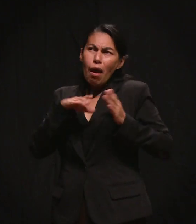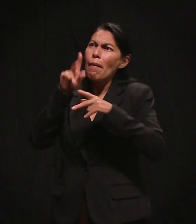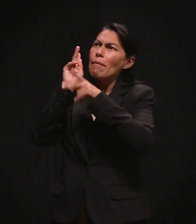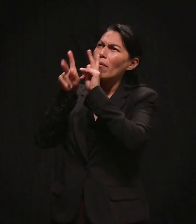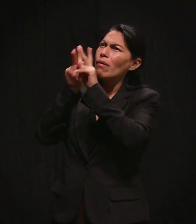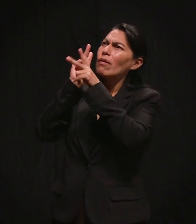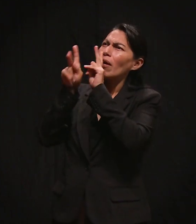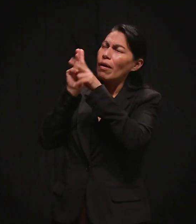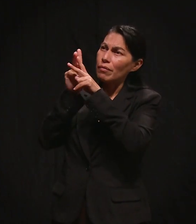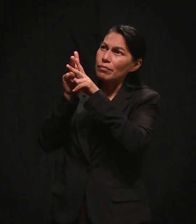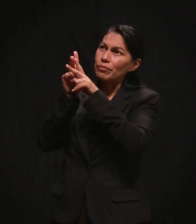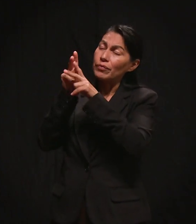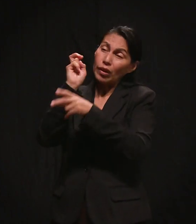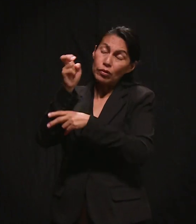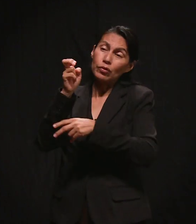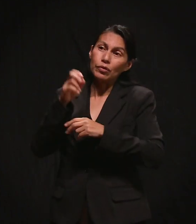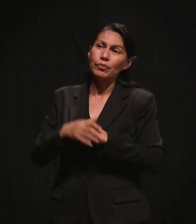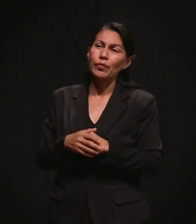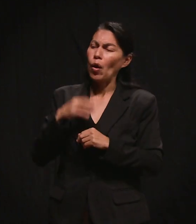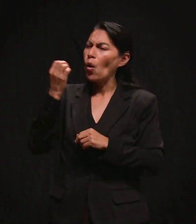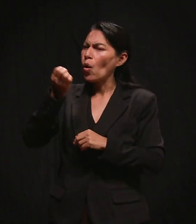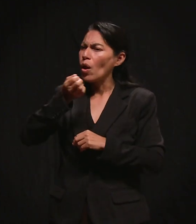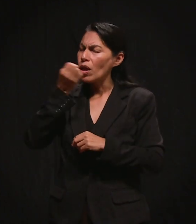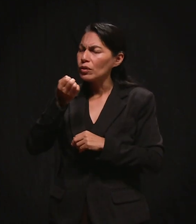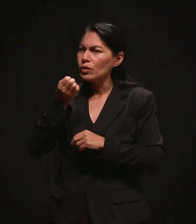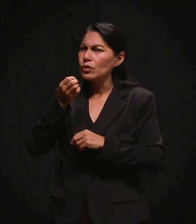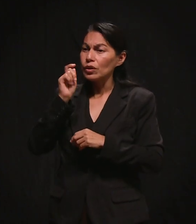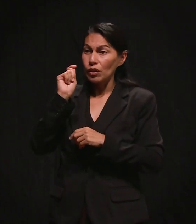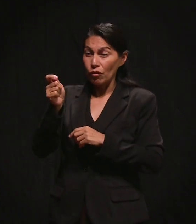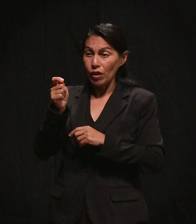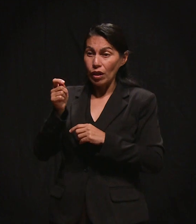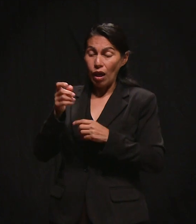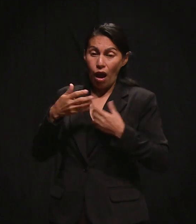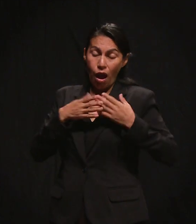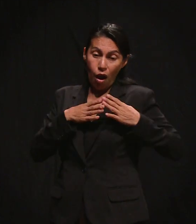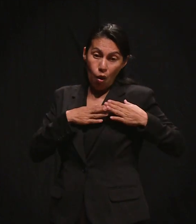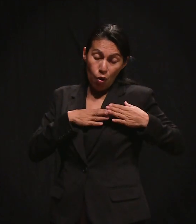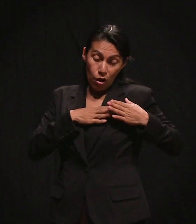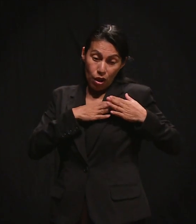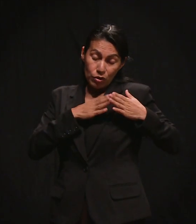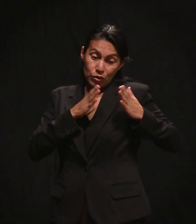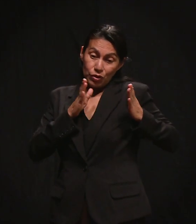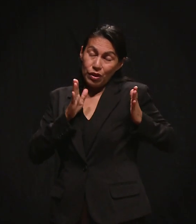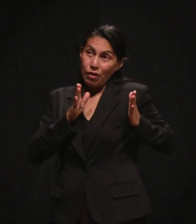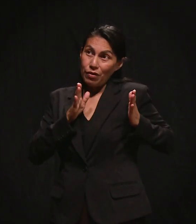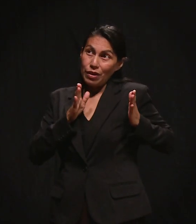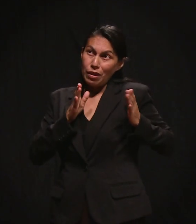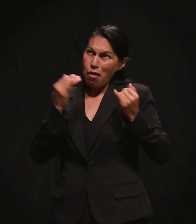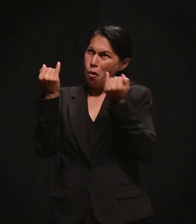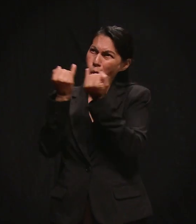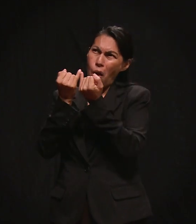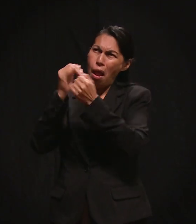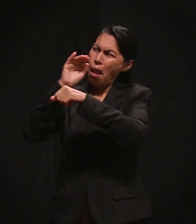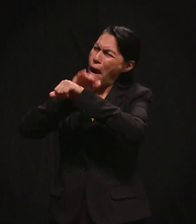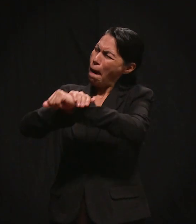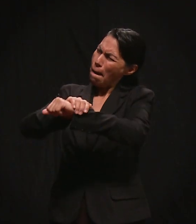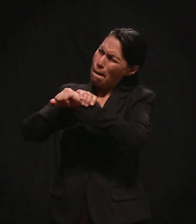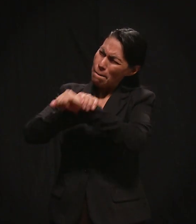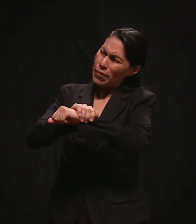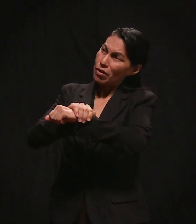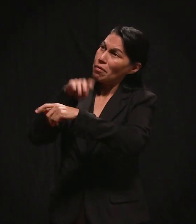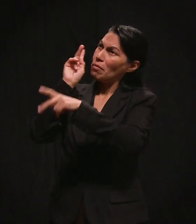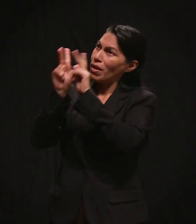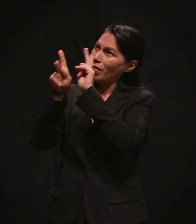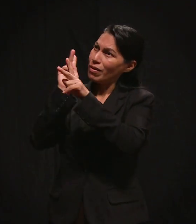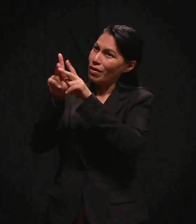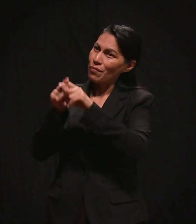Orar es el acto de abrir nuestro corazón a Dios como a un amigo. Pero hay que ver qué amigo, ¿no? Es el rey del